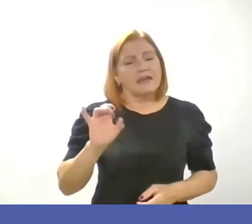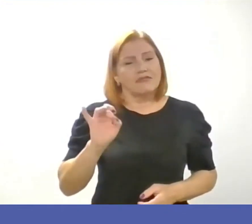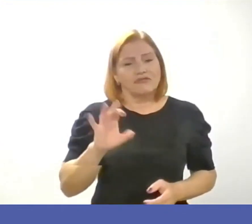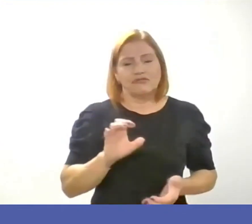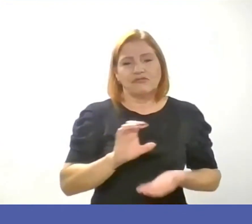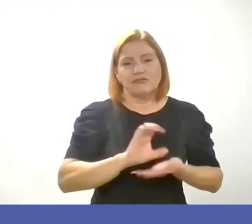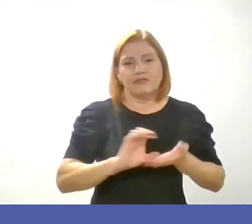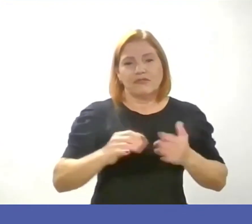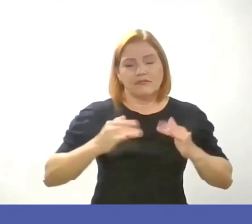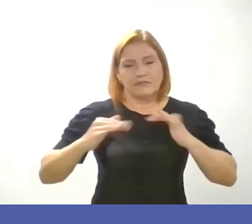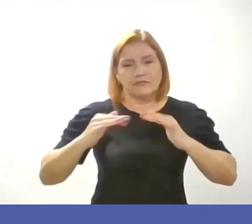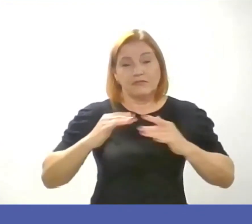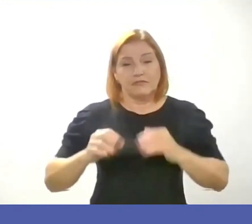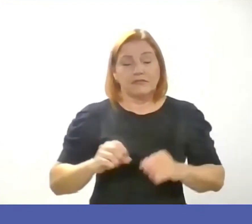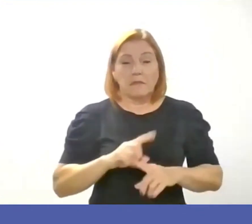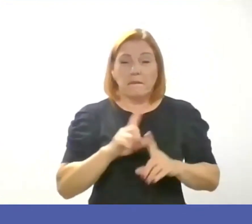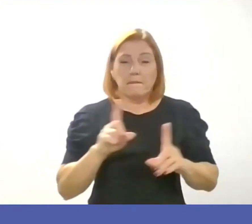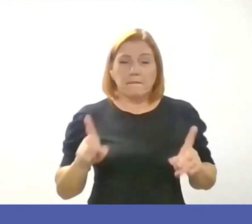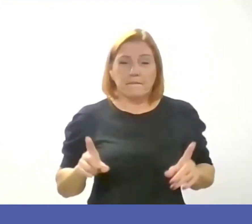Avança jovem.